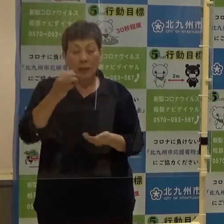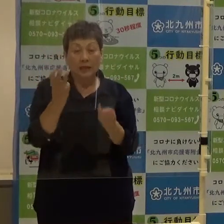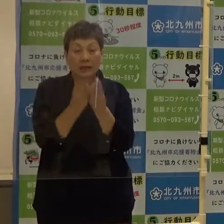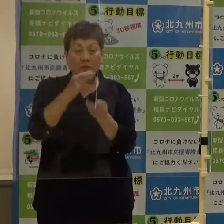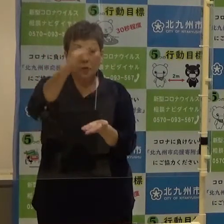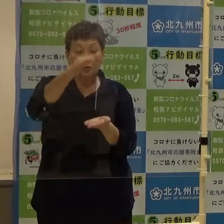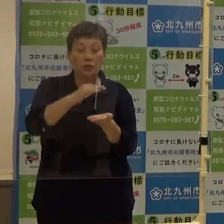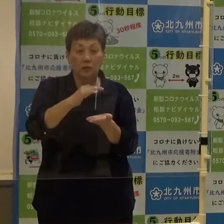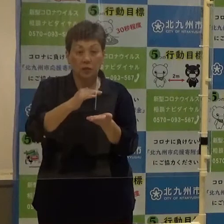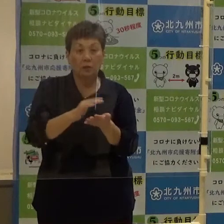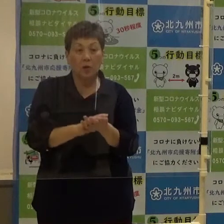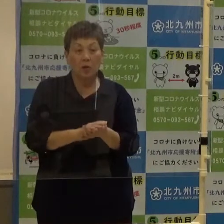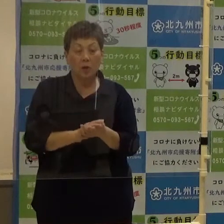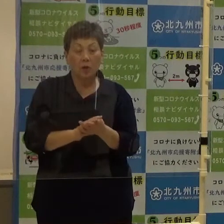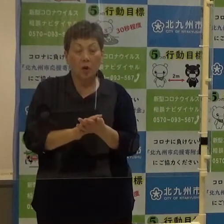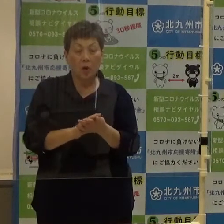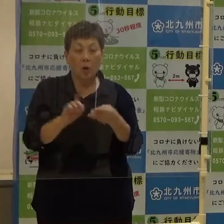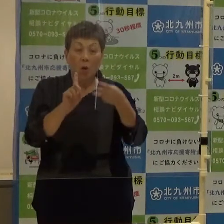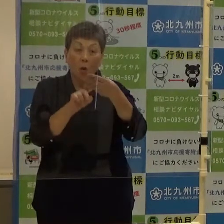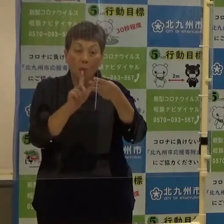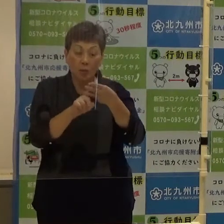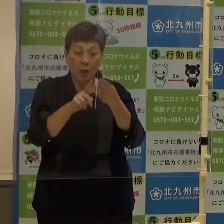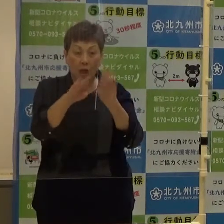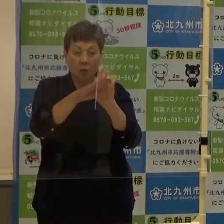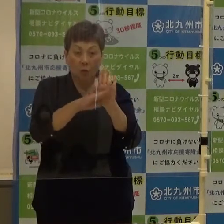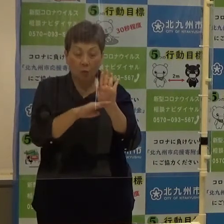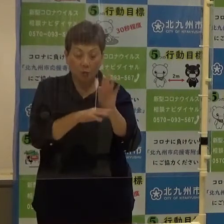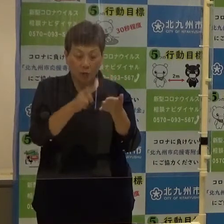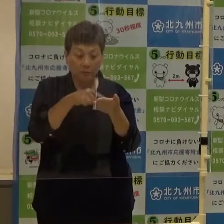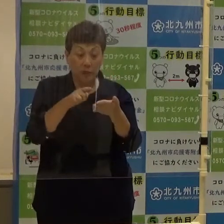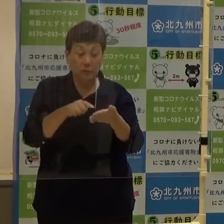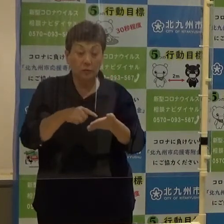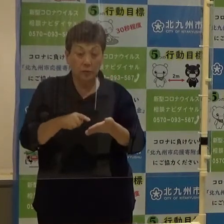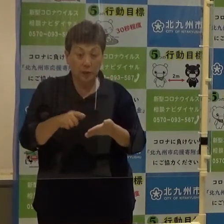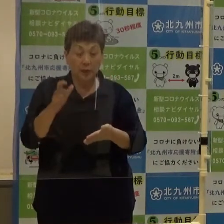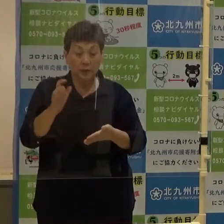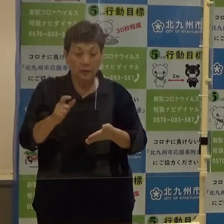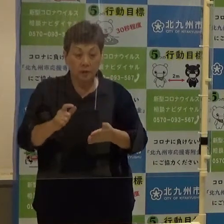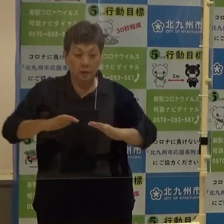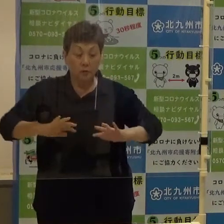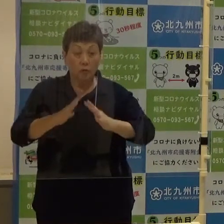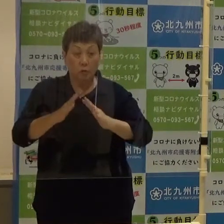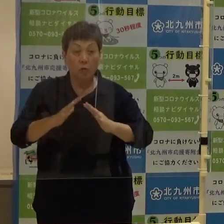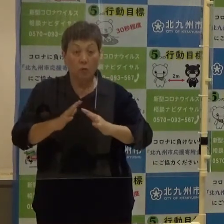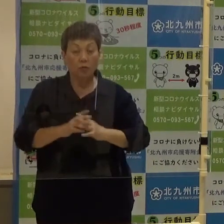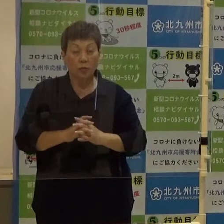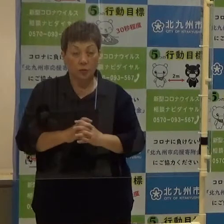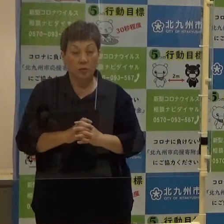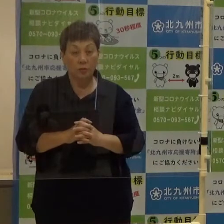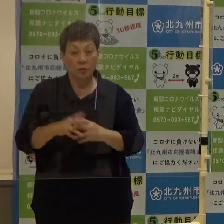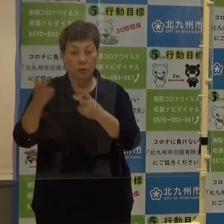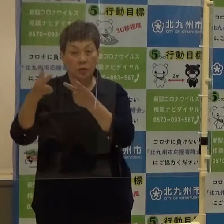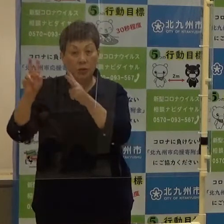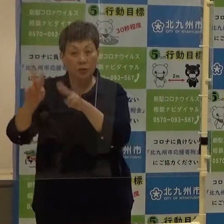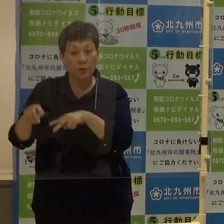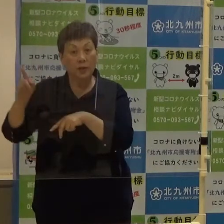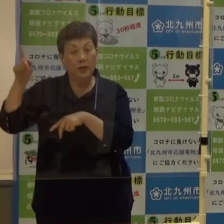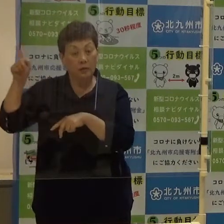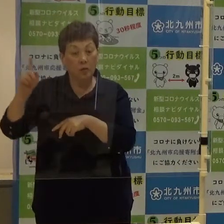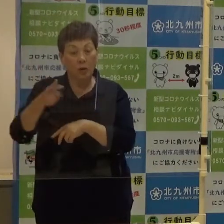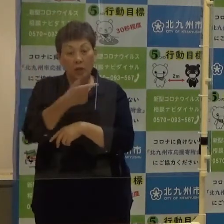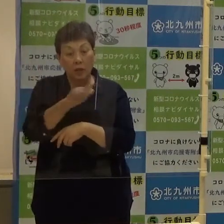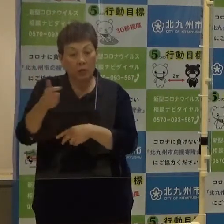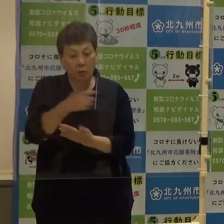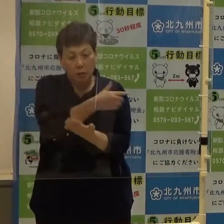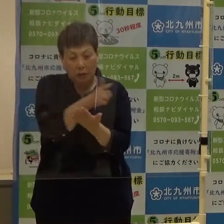てもですね、主要な項目について、これで、しっかりやろうということは広島県で行っているようないろんな